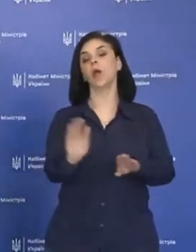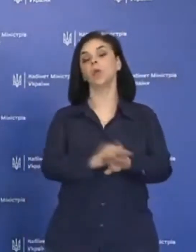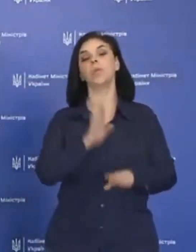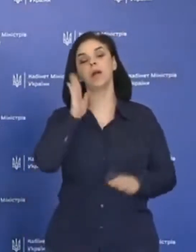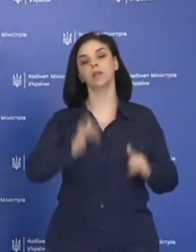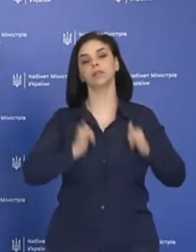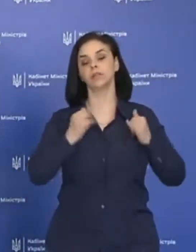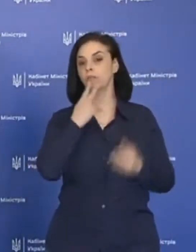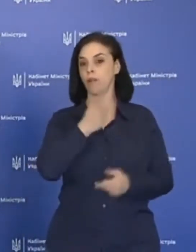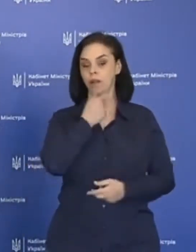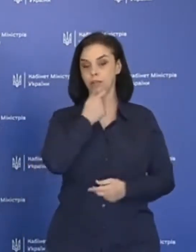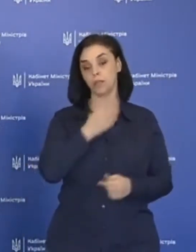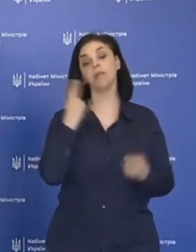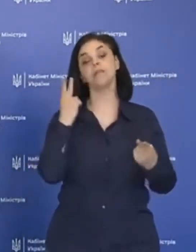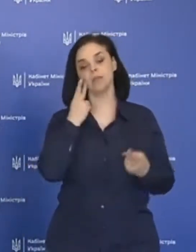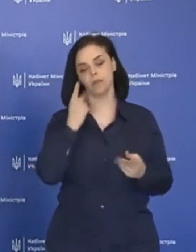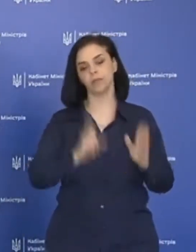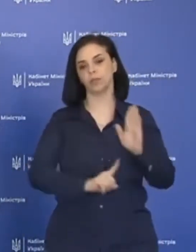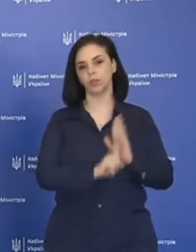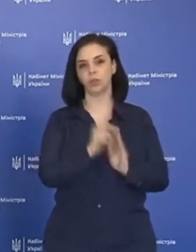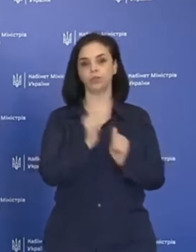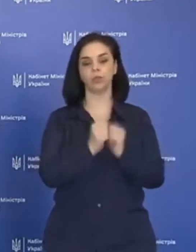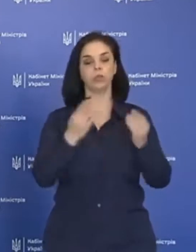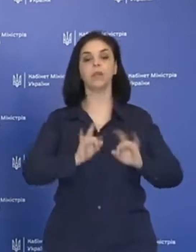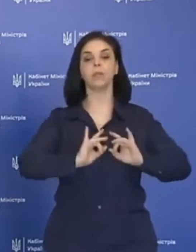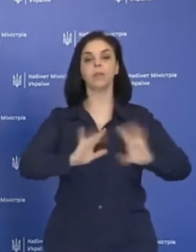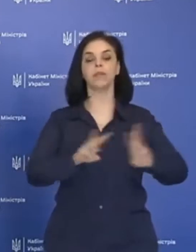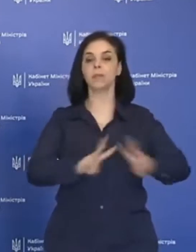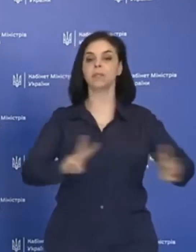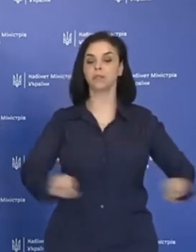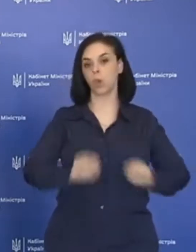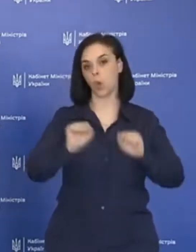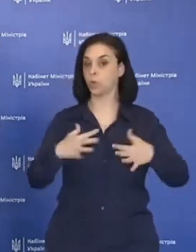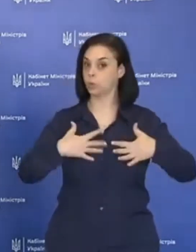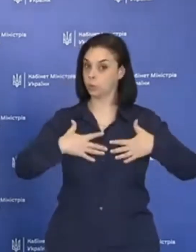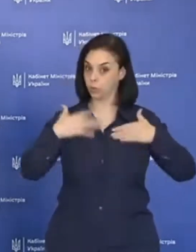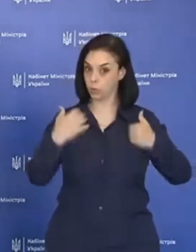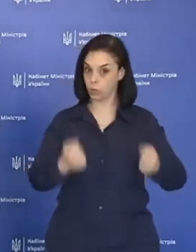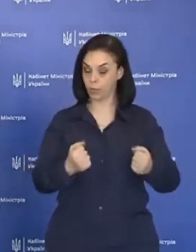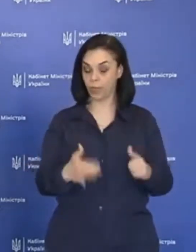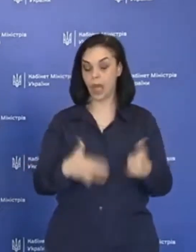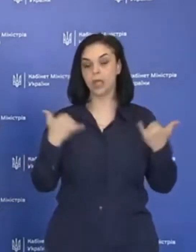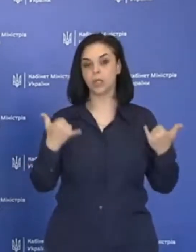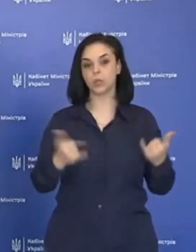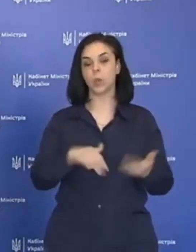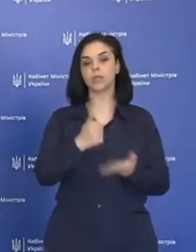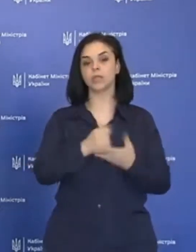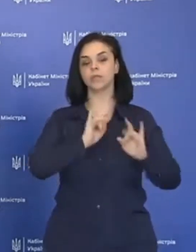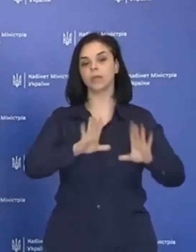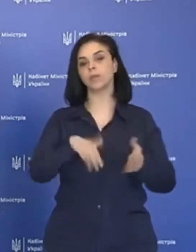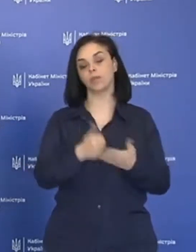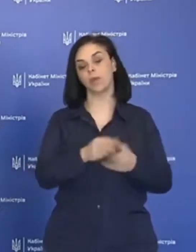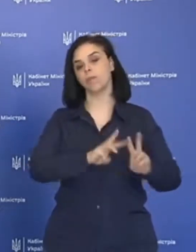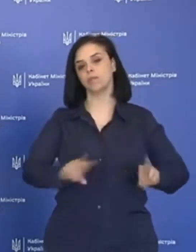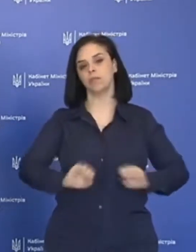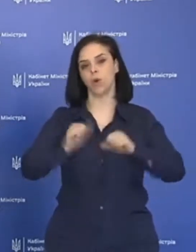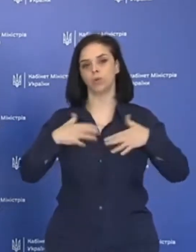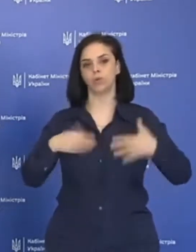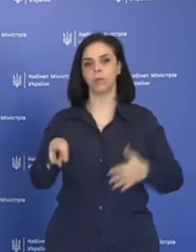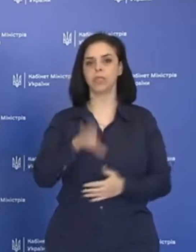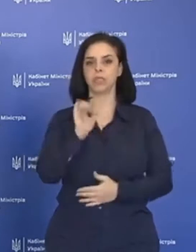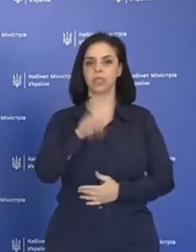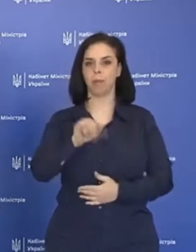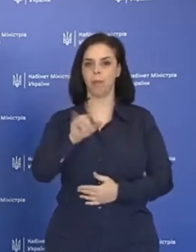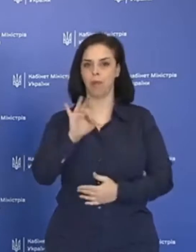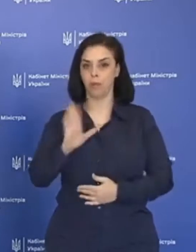Доброго ранку, шановні глядачі. Як завжди, починаємо щоденний брифінг Міністерства охорони здоров'я. Сьогодні спікером, як завжди, буде міністр охорони здоров'я